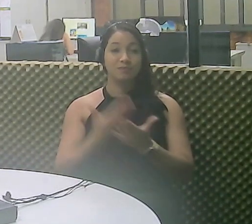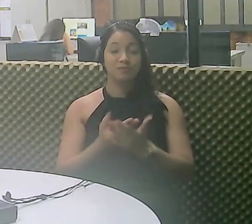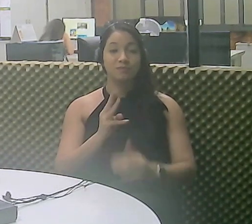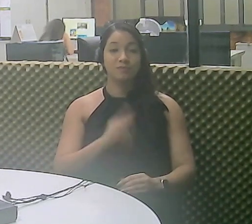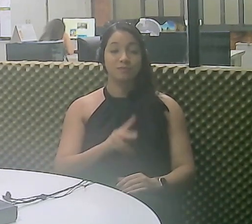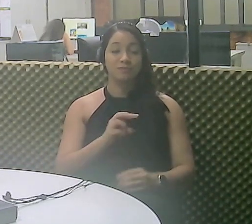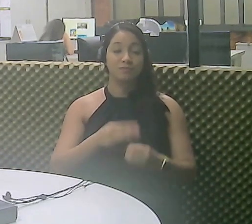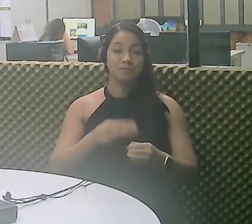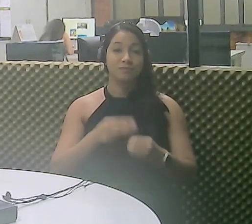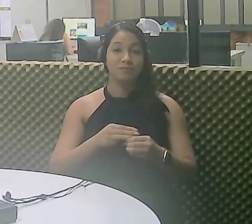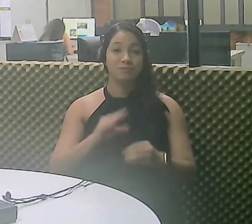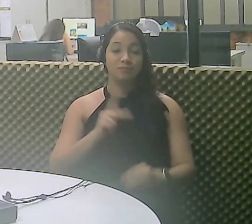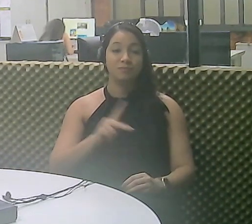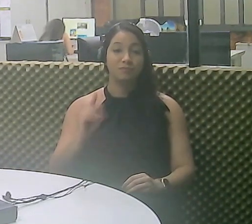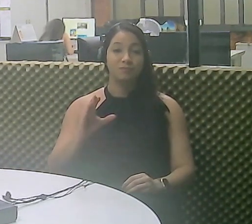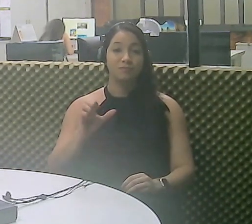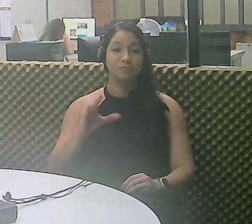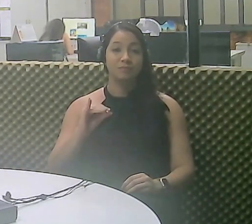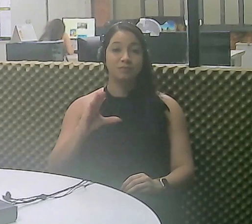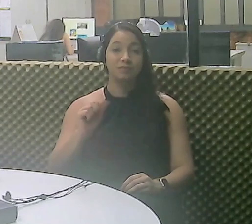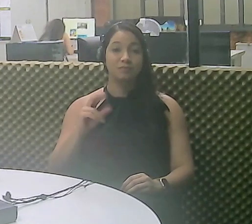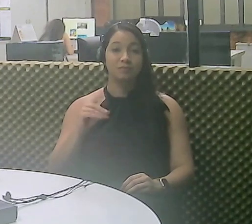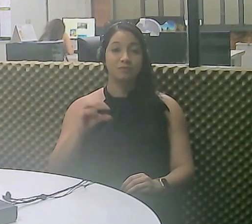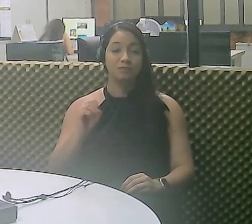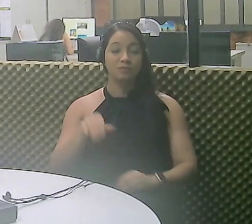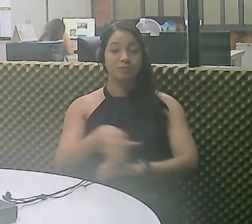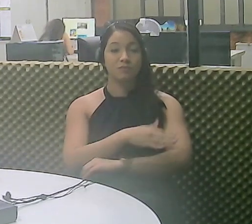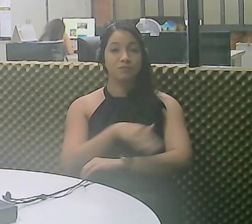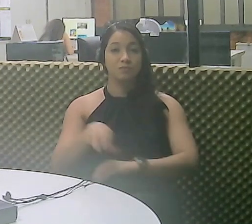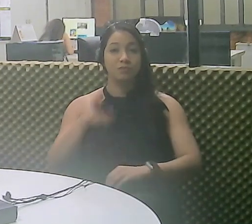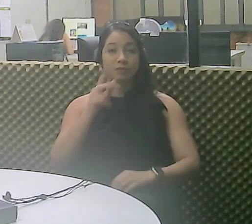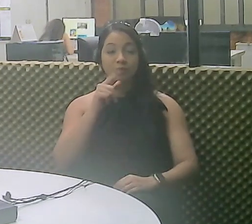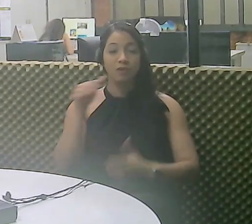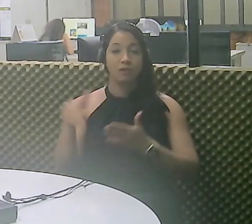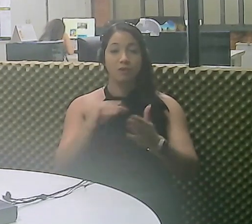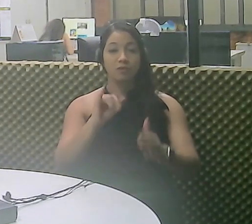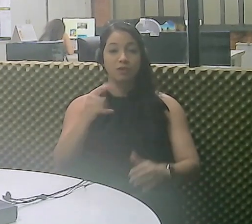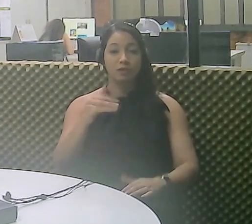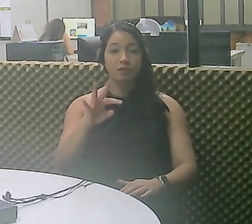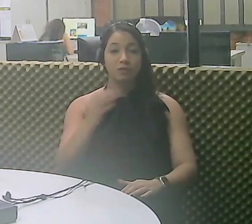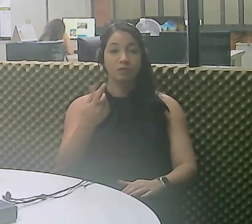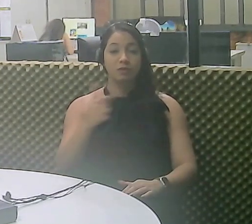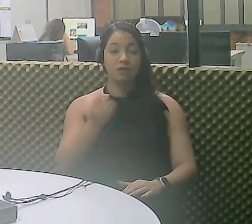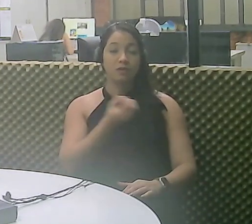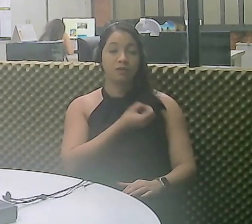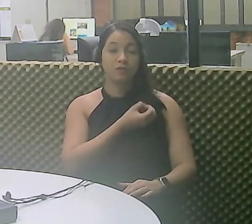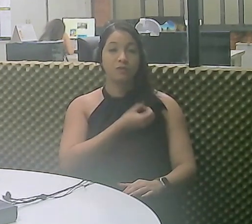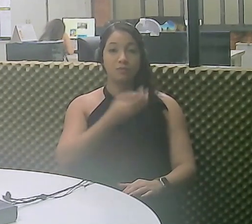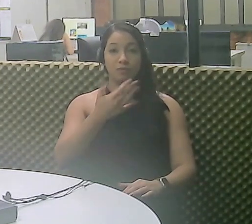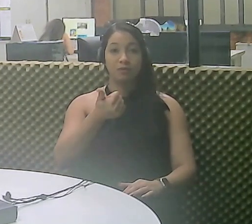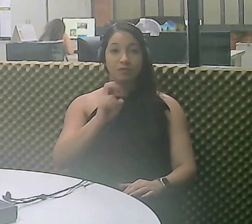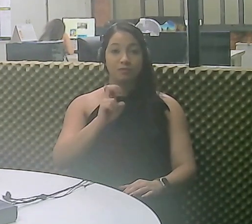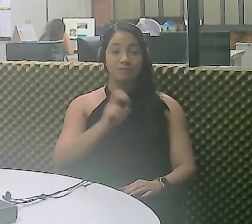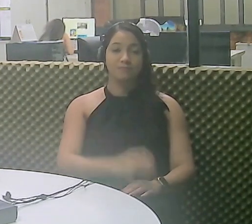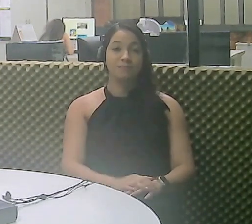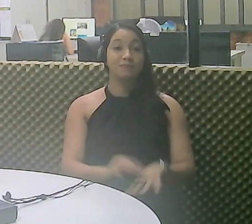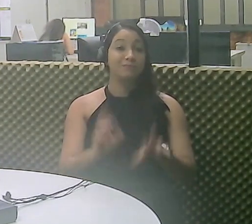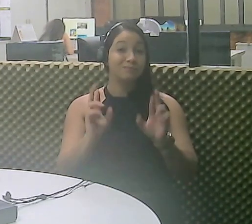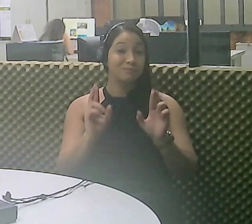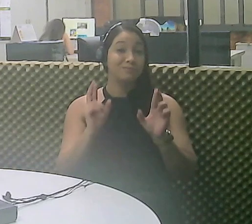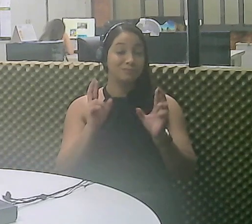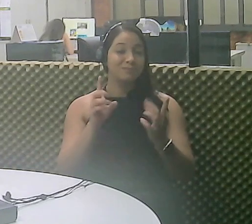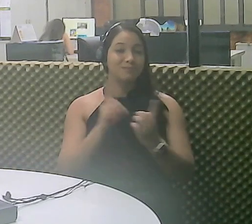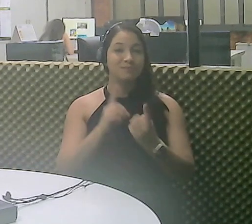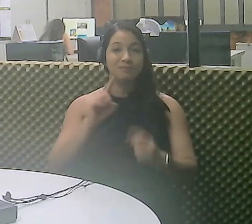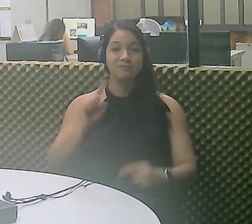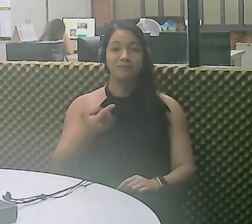Professora Ceci Cardoso Porfírio, localizada na rua Rio Jequitinhonha, número 415. A expectativa é de